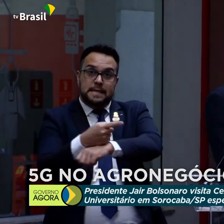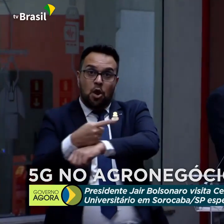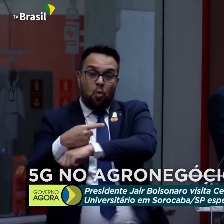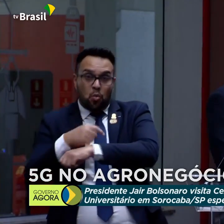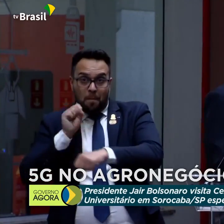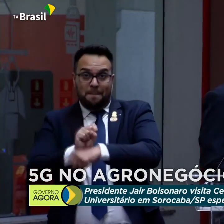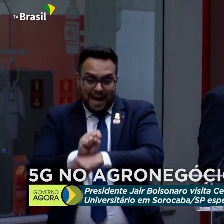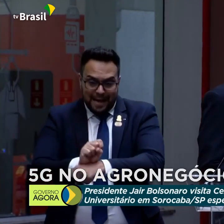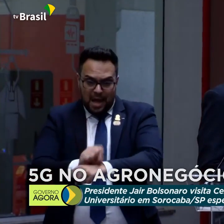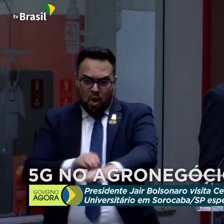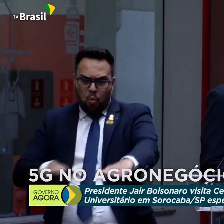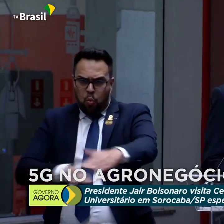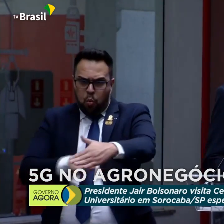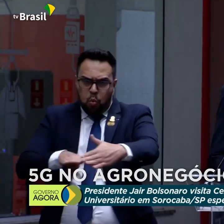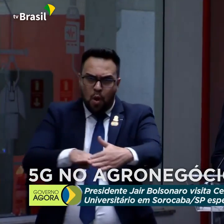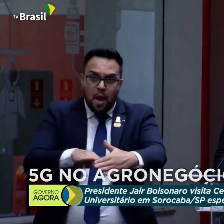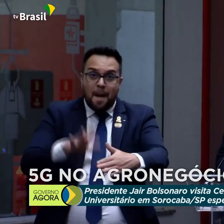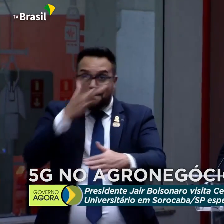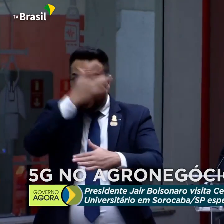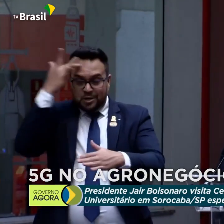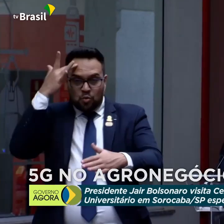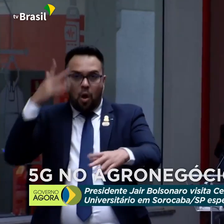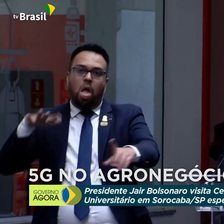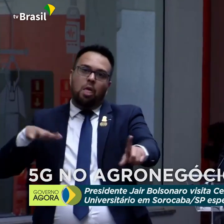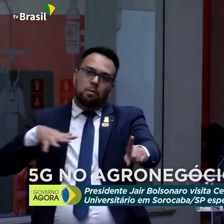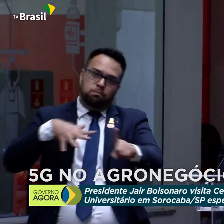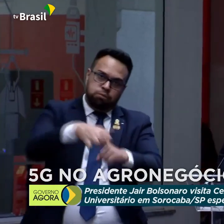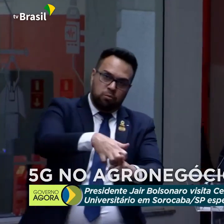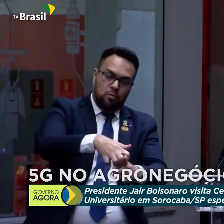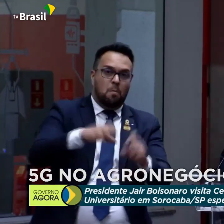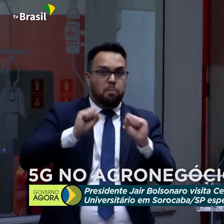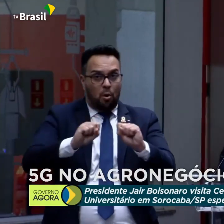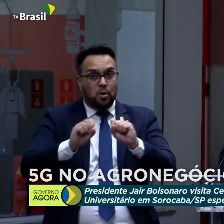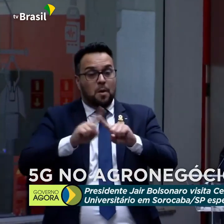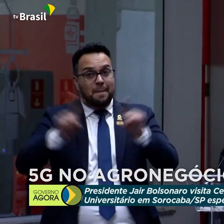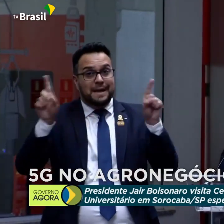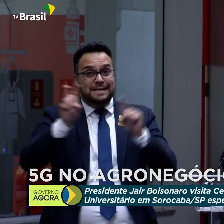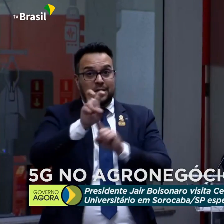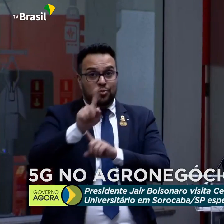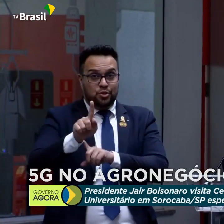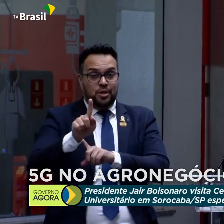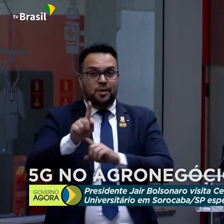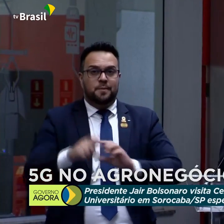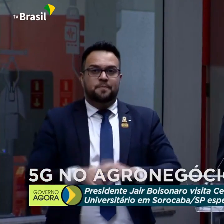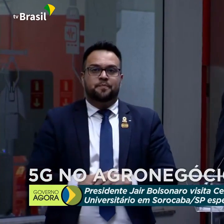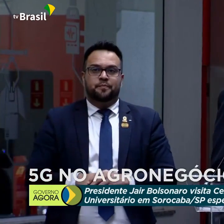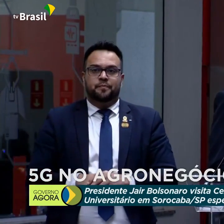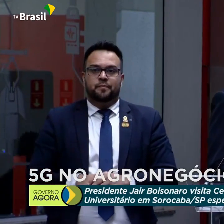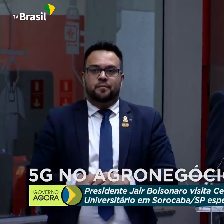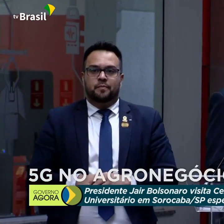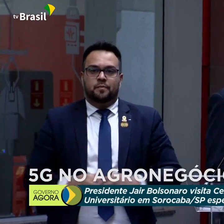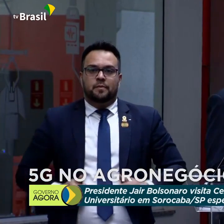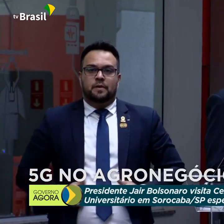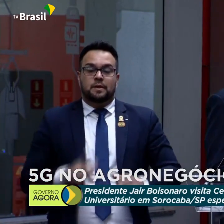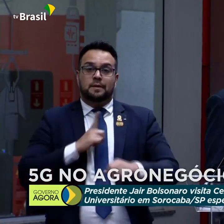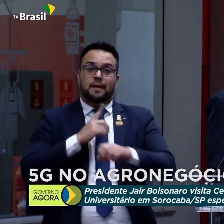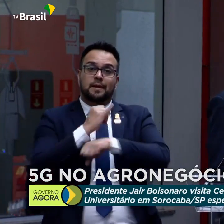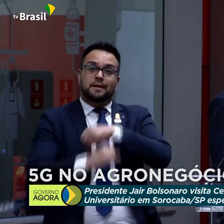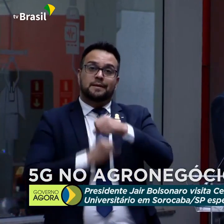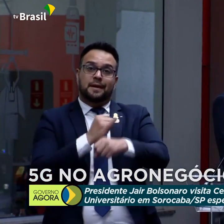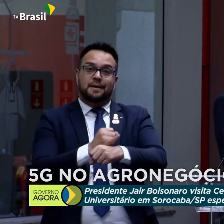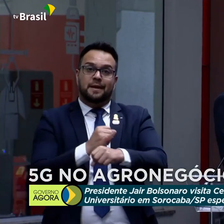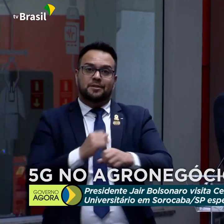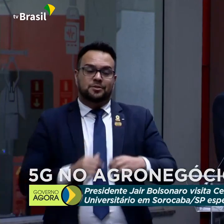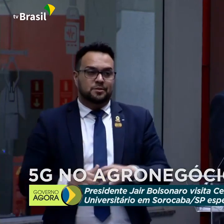se fosse atravessando uma pessoa, ele atropelaria. Com 5G, o standalone, nós teremos a internet das coisas,